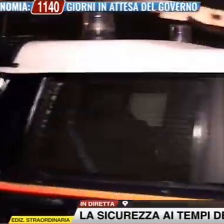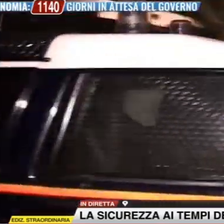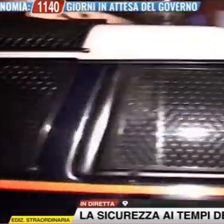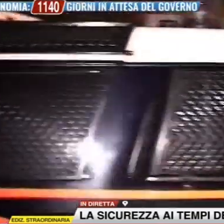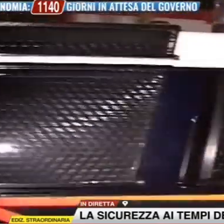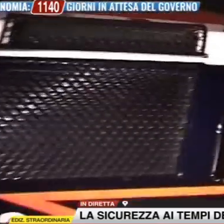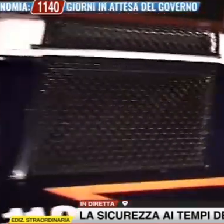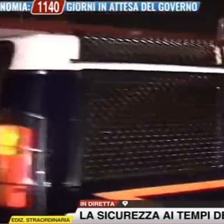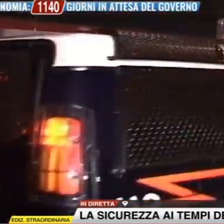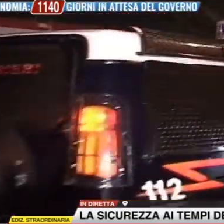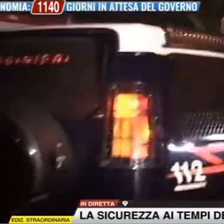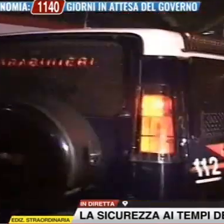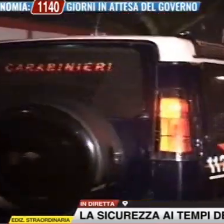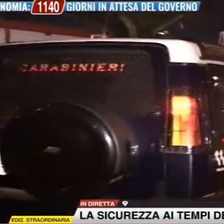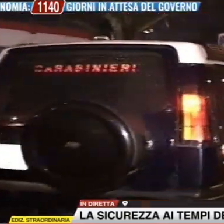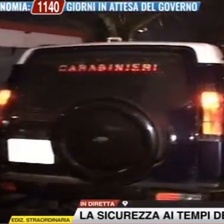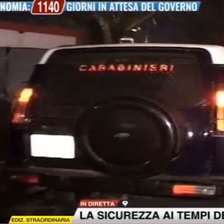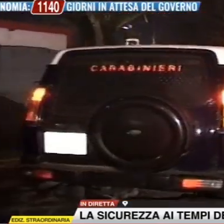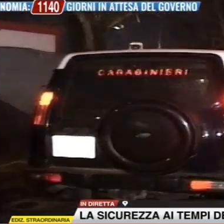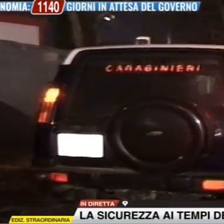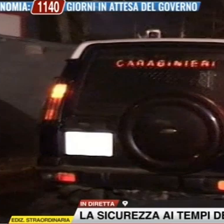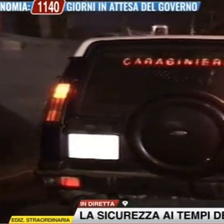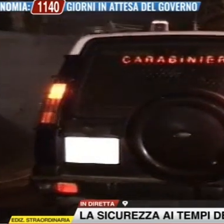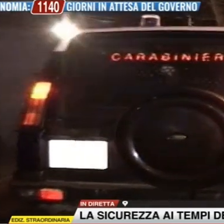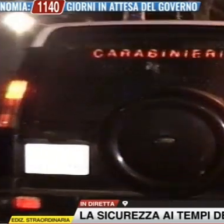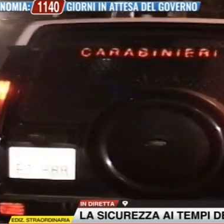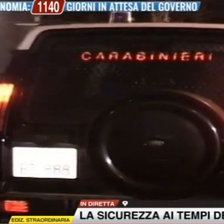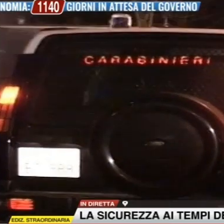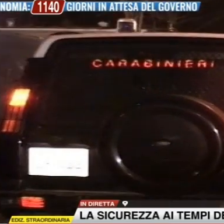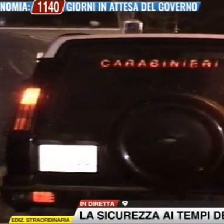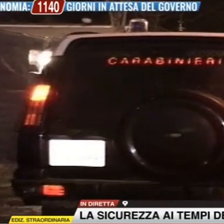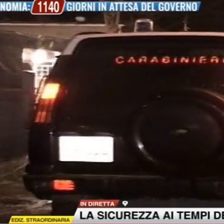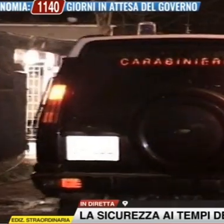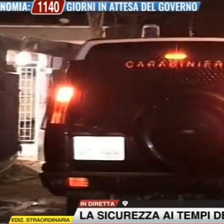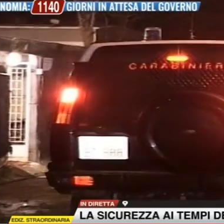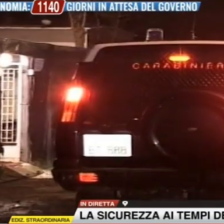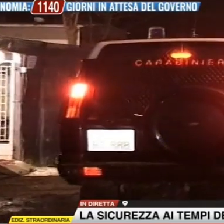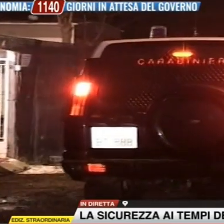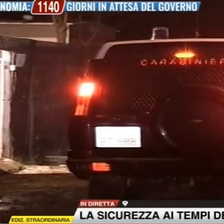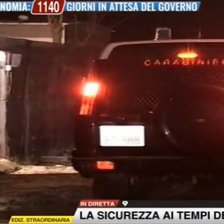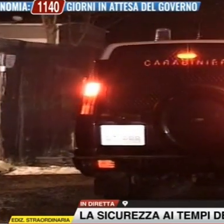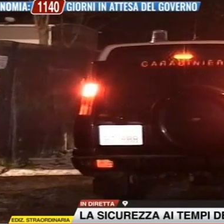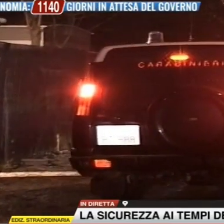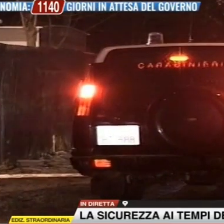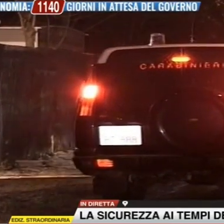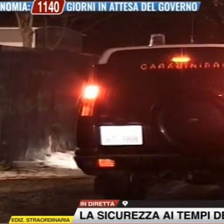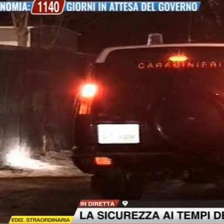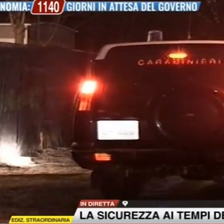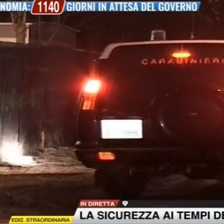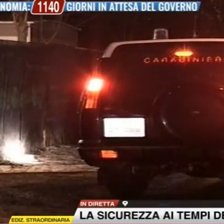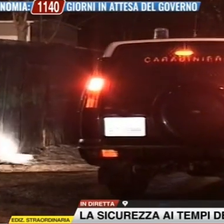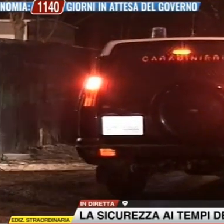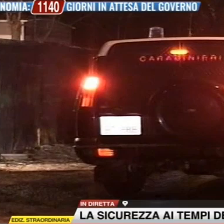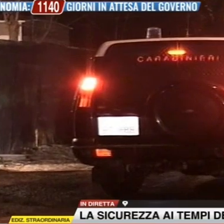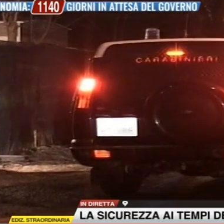sovente persone si sono presentate per operatori sanitari che non lo erano e approcciando le vittime, mentre magari una persona